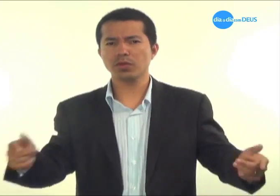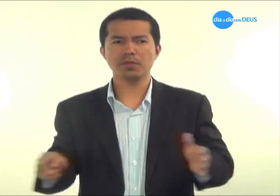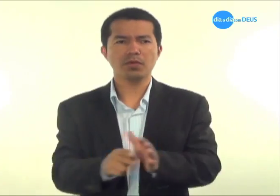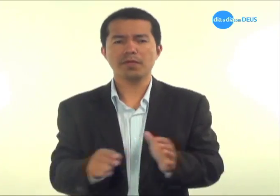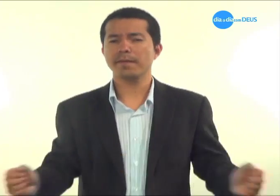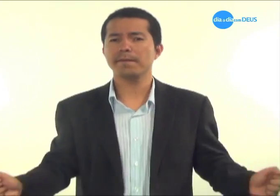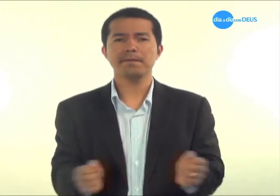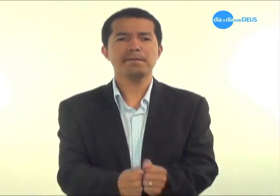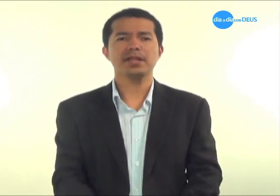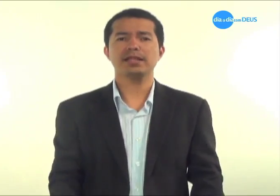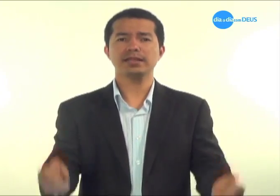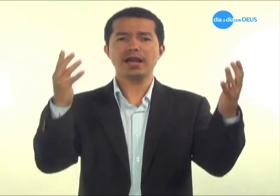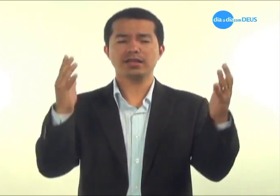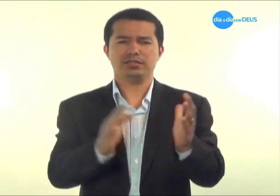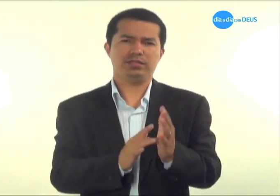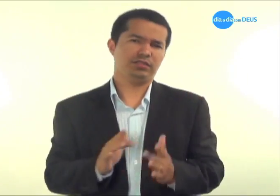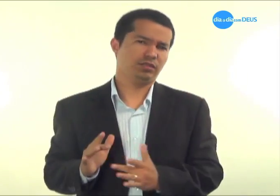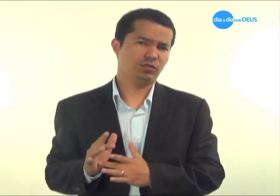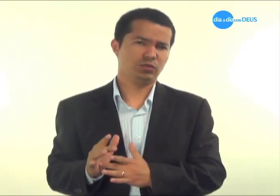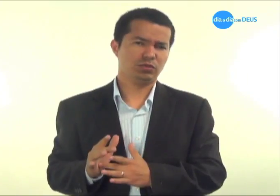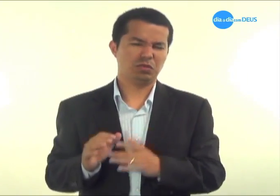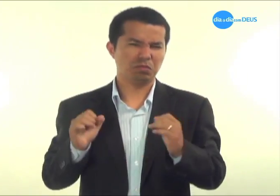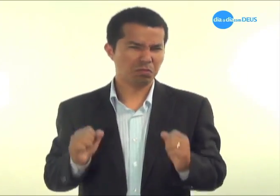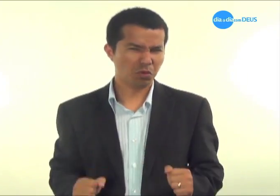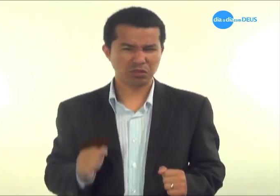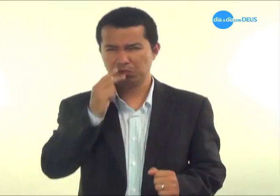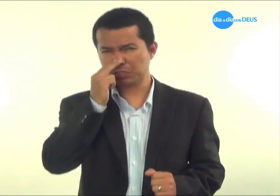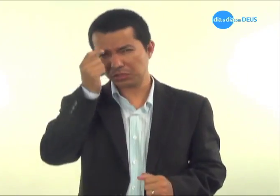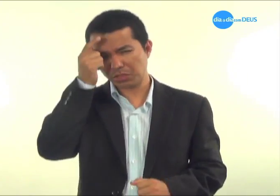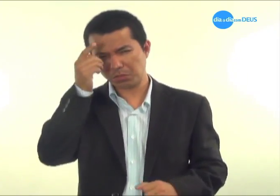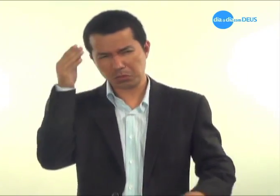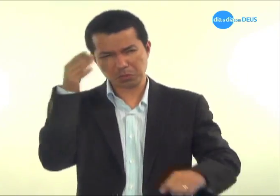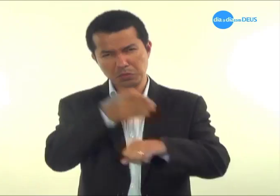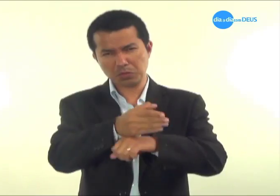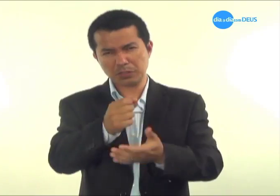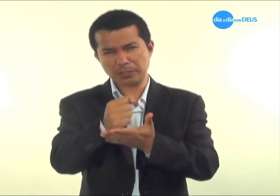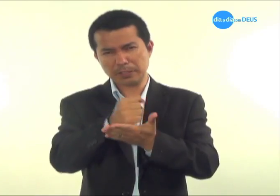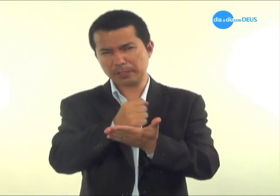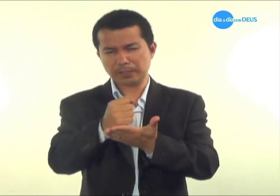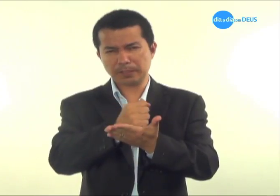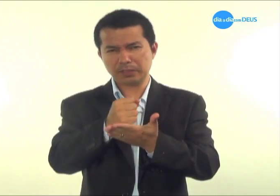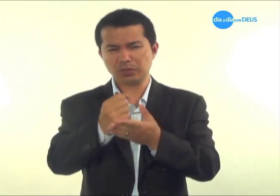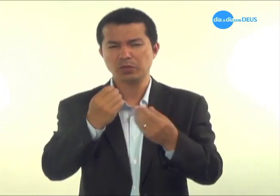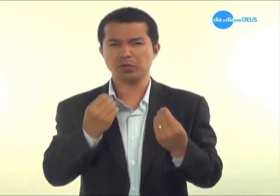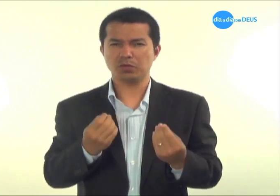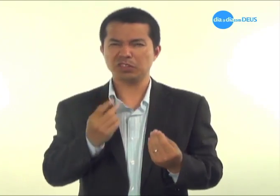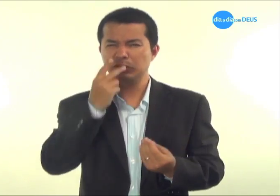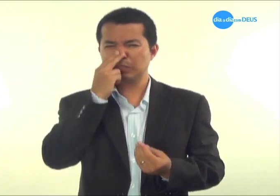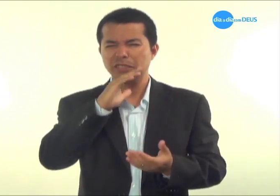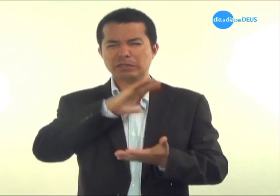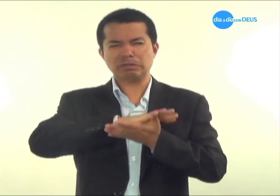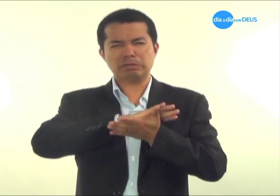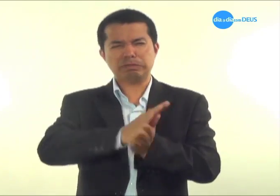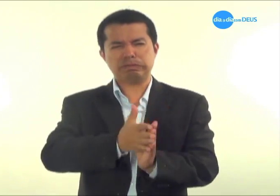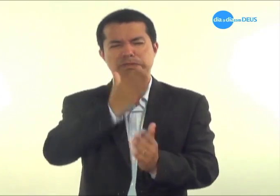corpo aqui na terra, pôde ser dessa maneira controlado por Satanás? Que